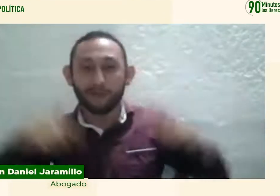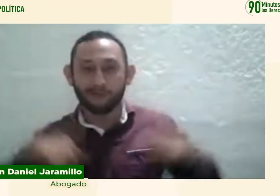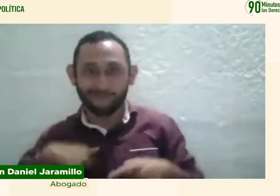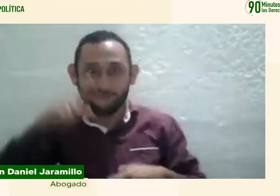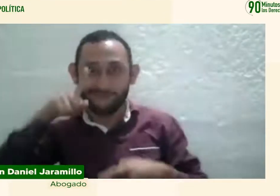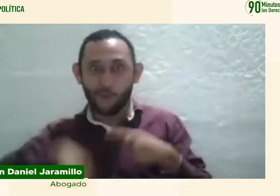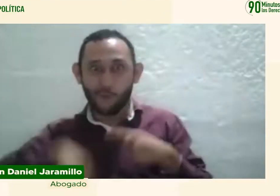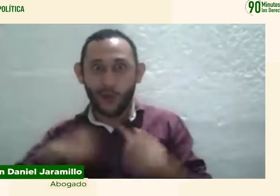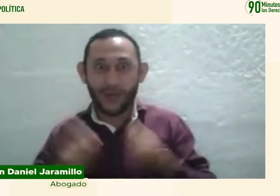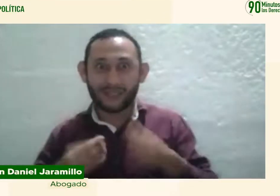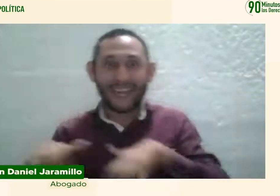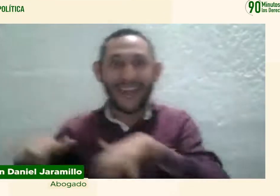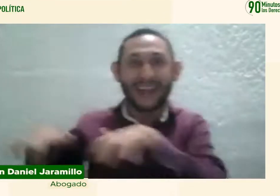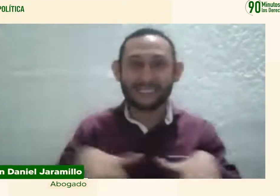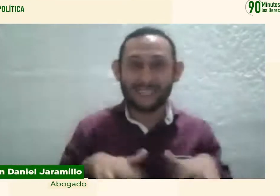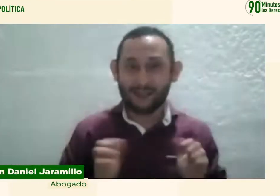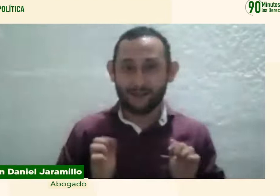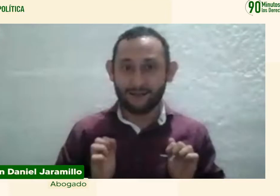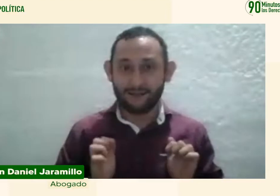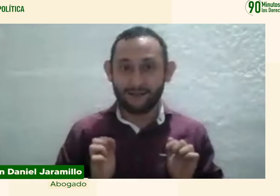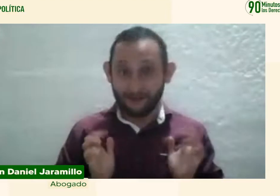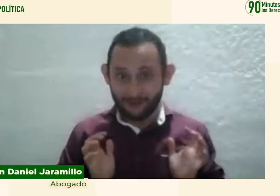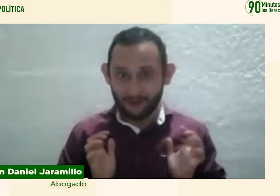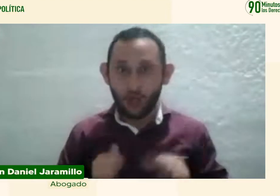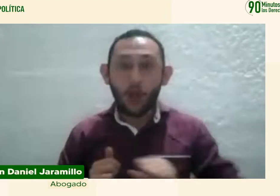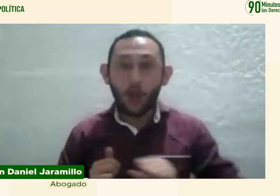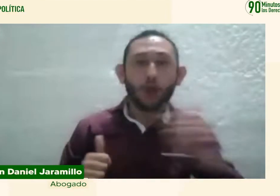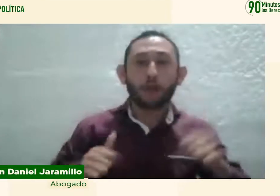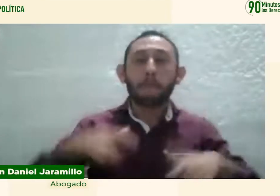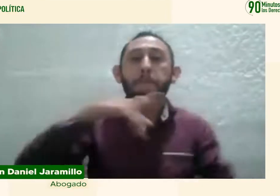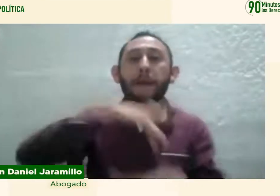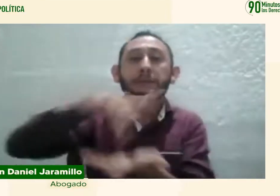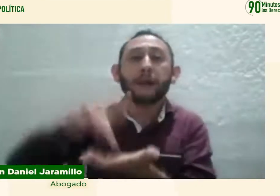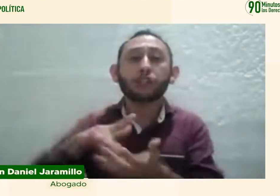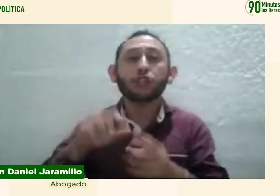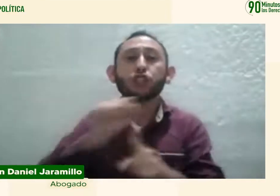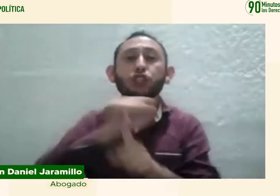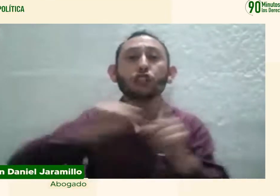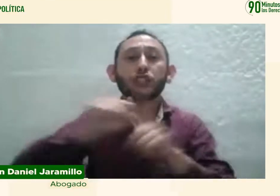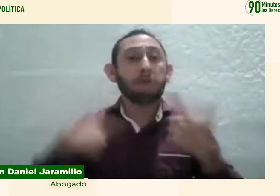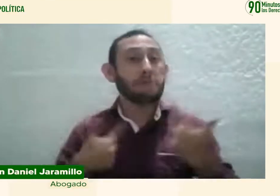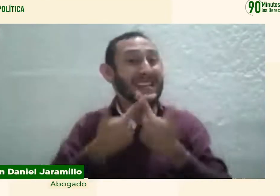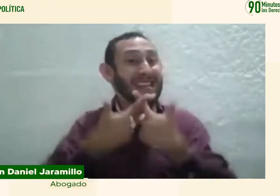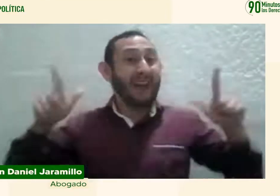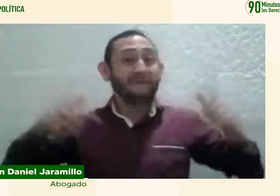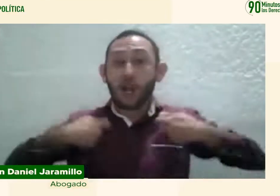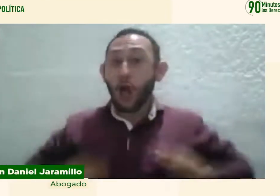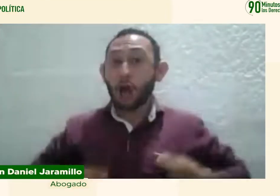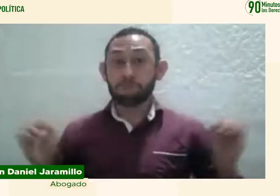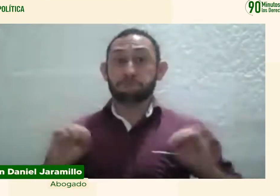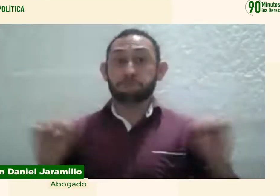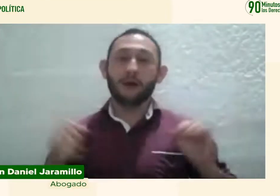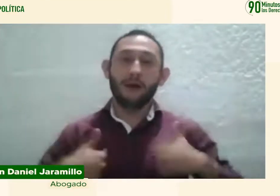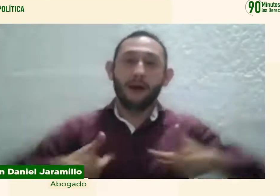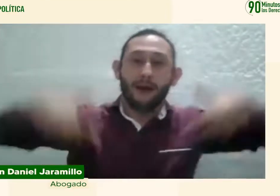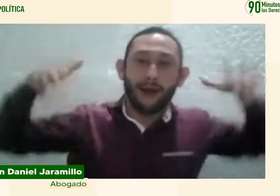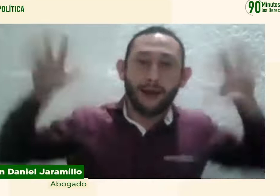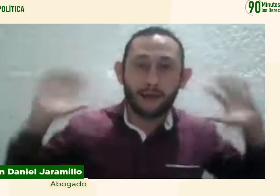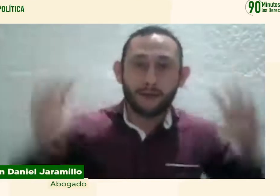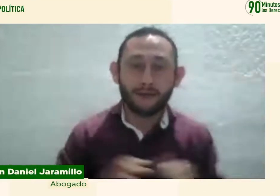con un servidor público o trabajador del estado qué acciones se pueden tomar y qué acciones no por ejemplo si participa